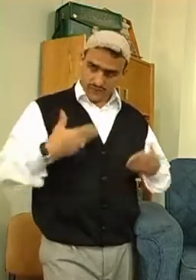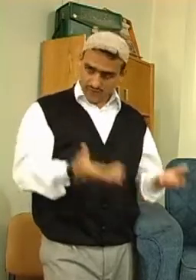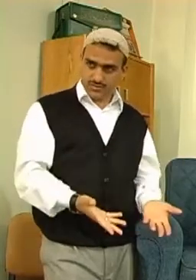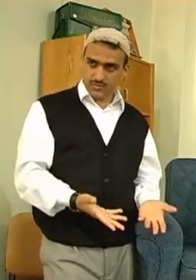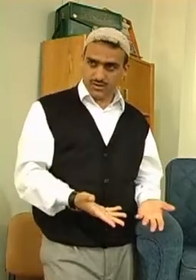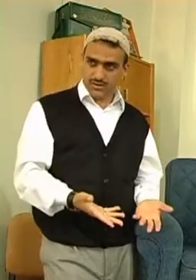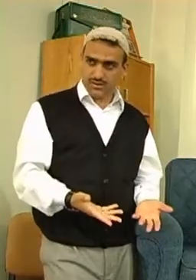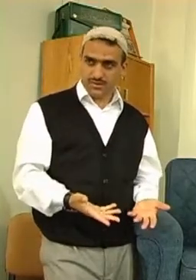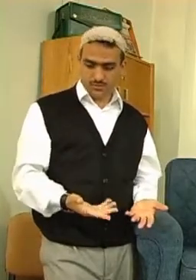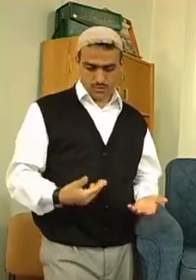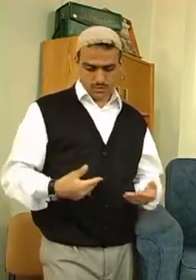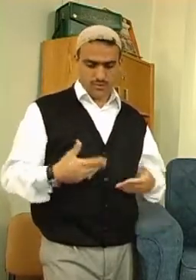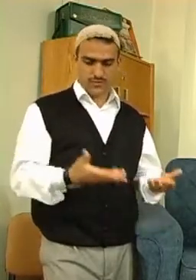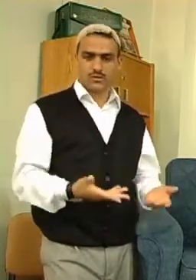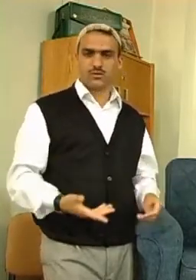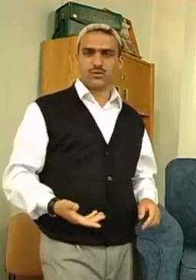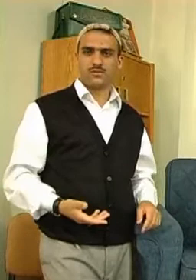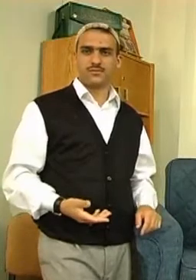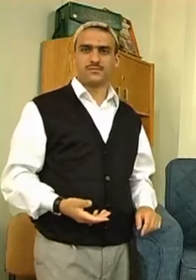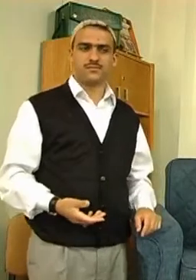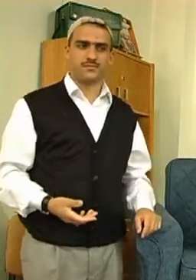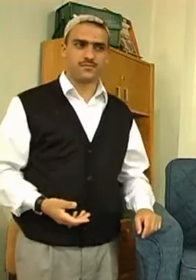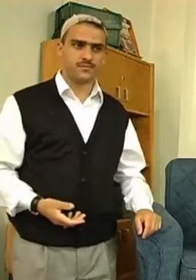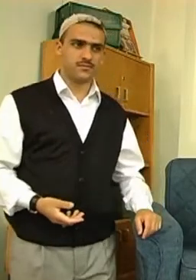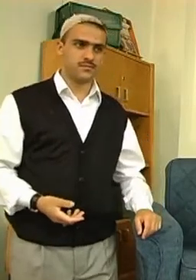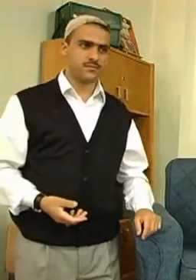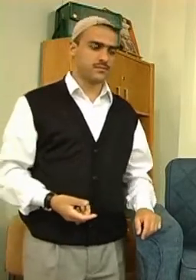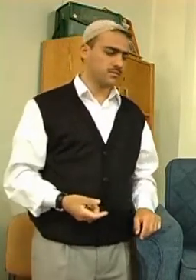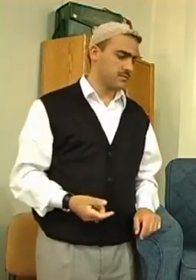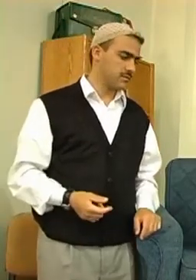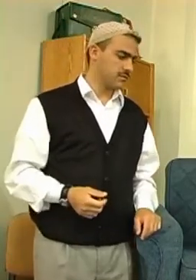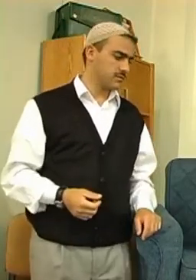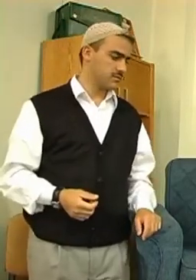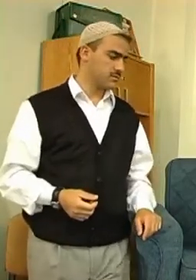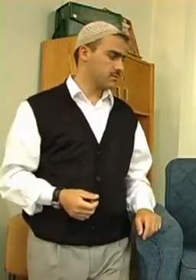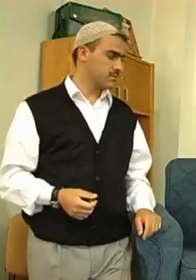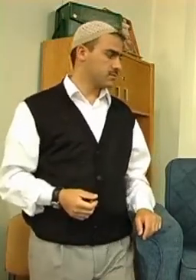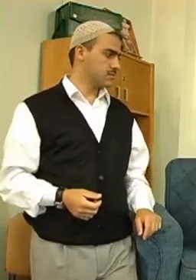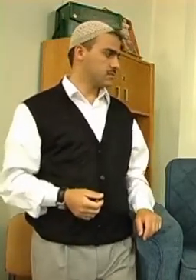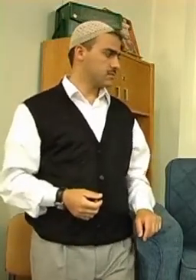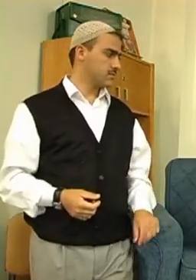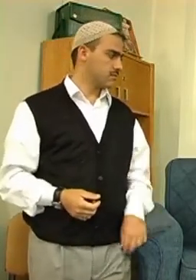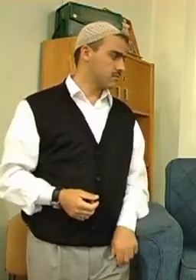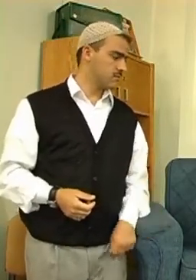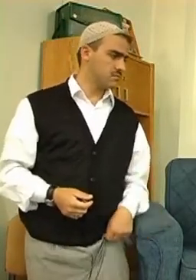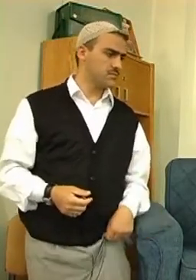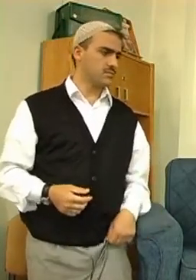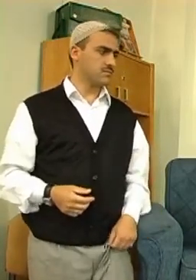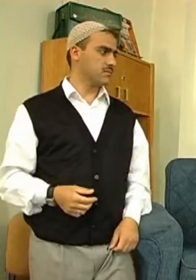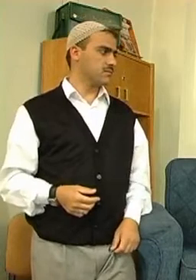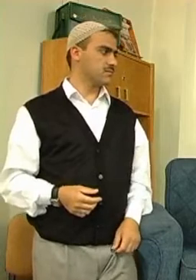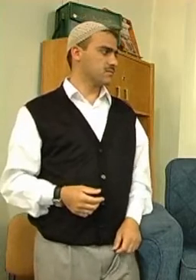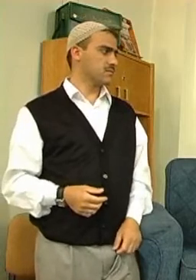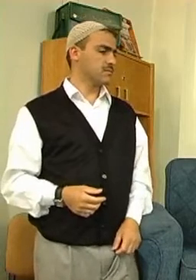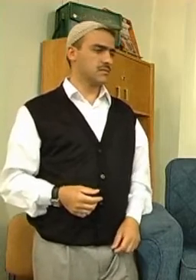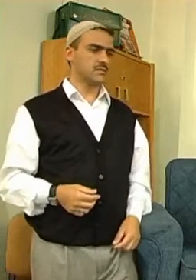Evet. Evet, kıymeti dahi yalnız madde itibariyle olur. Madde ise hem faniye. Yani